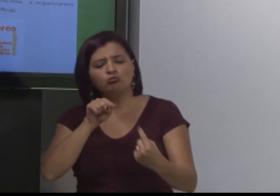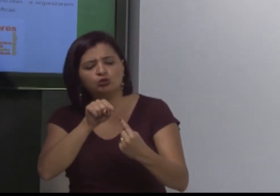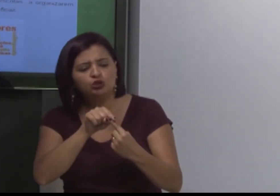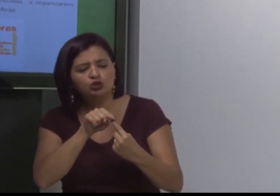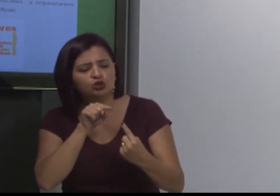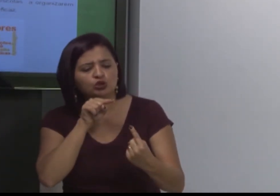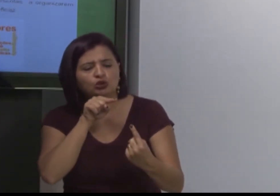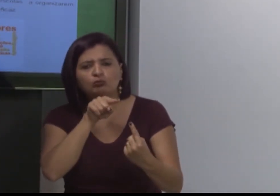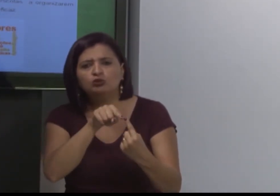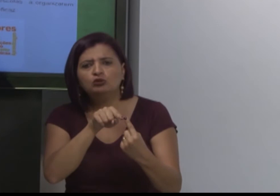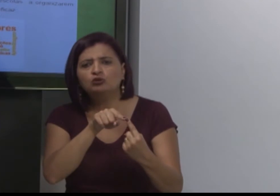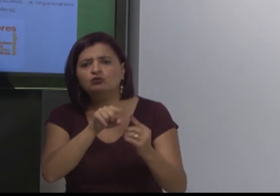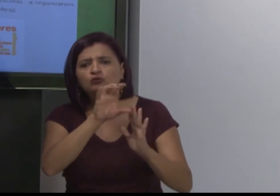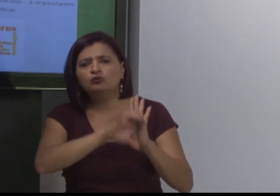Quanto ao objetivo do currículo?